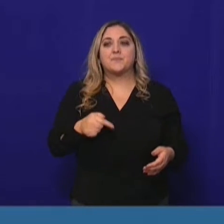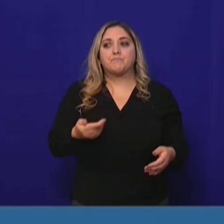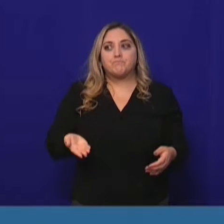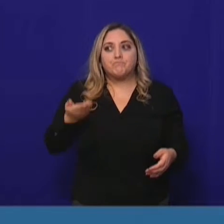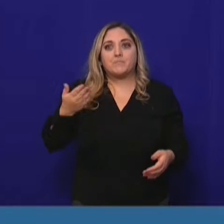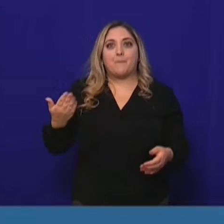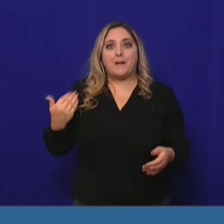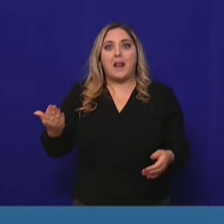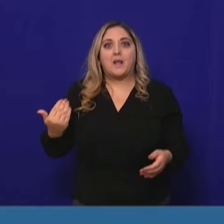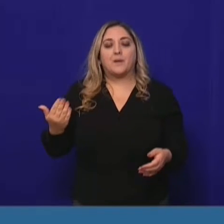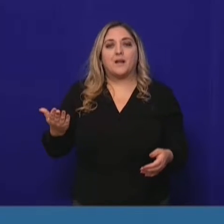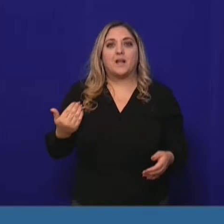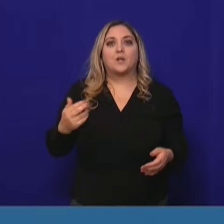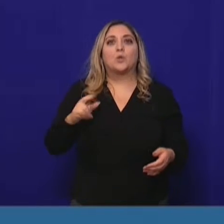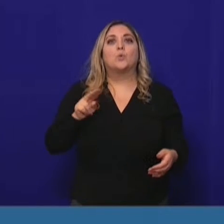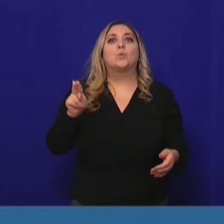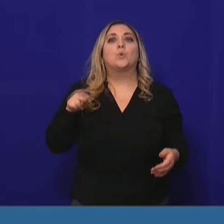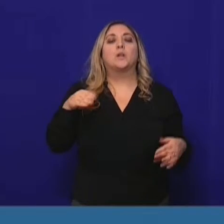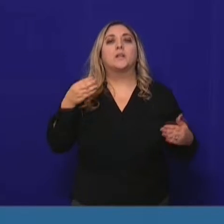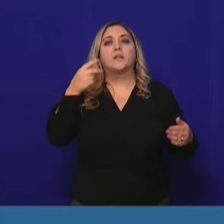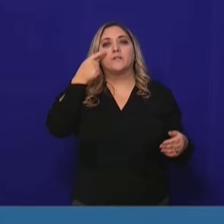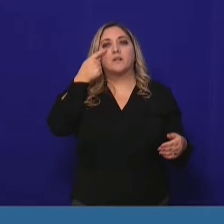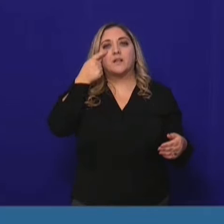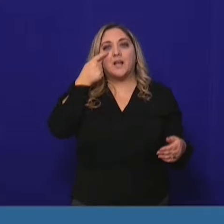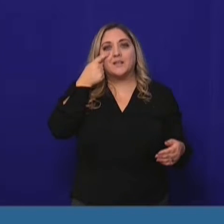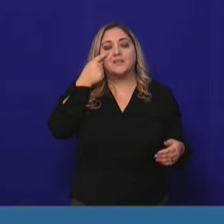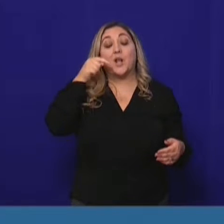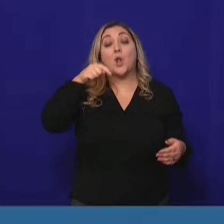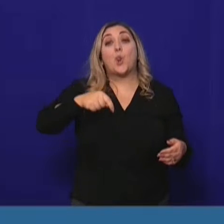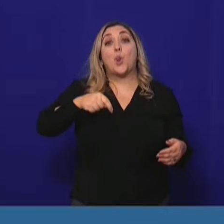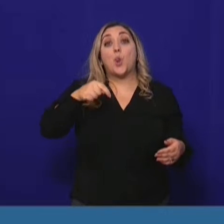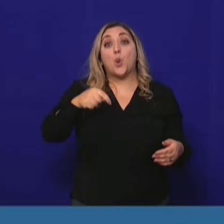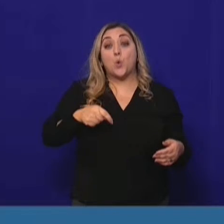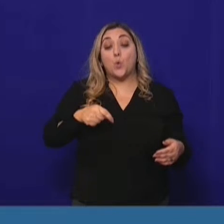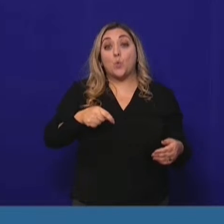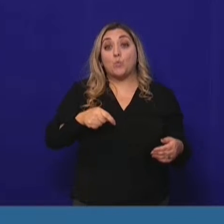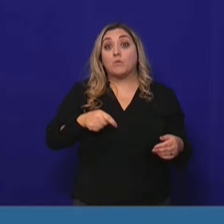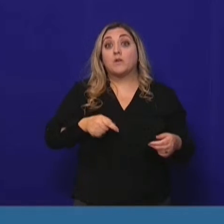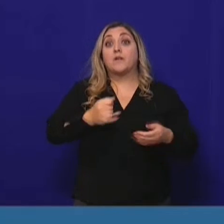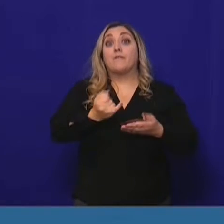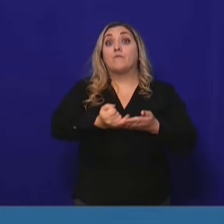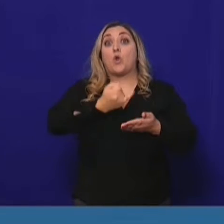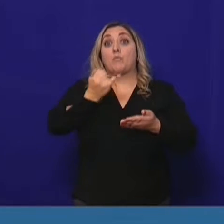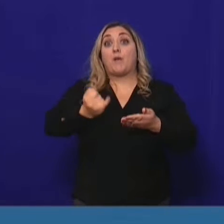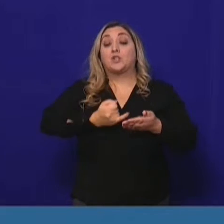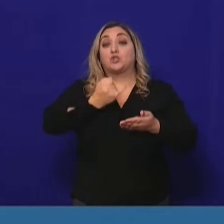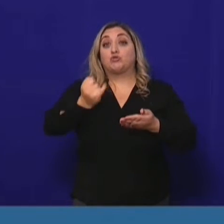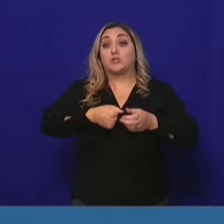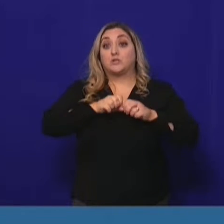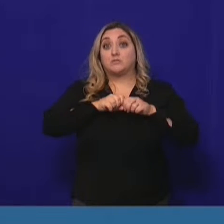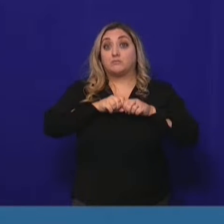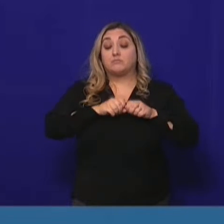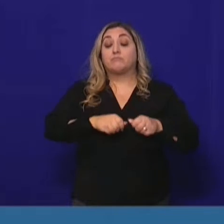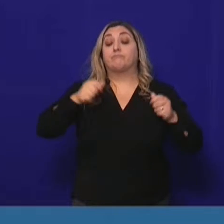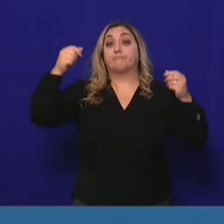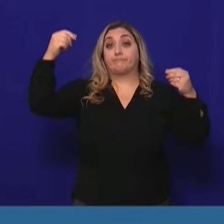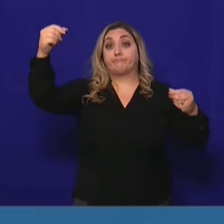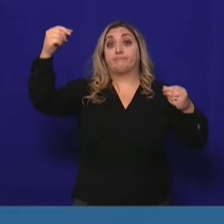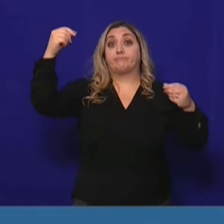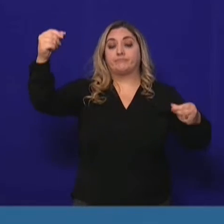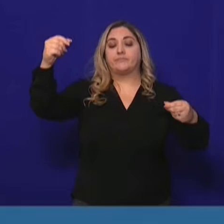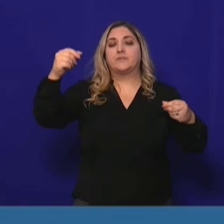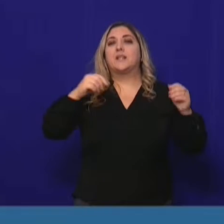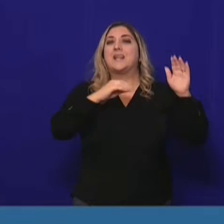iktar it-testjar u anke bħalma ħareġ ukoll illum press release dwar l-lista tal-Amber List. Dawn